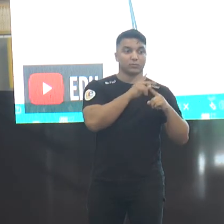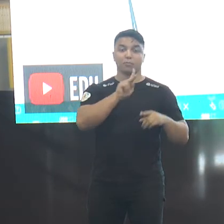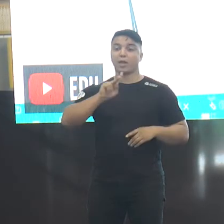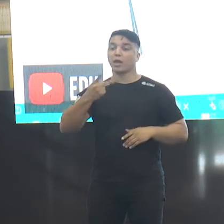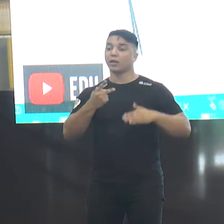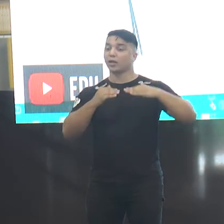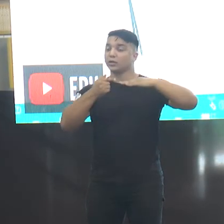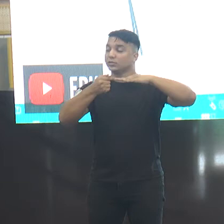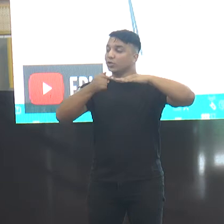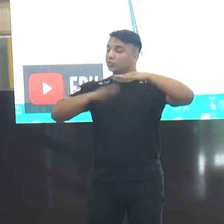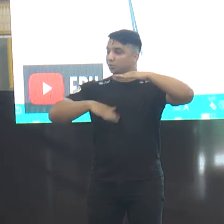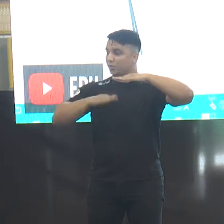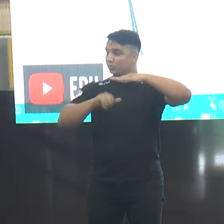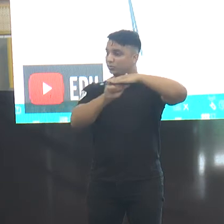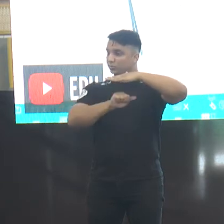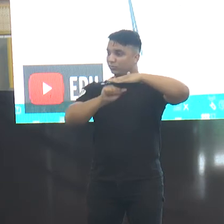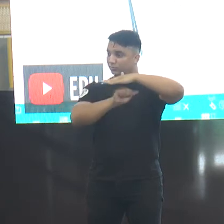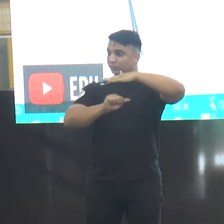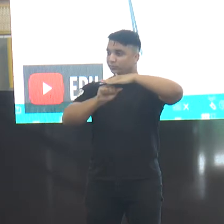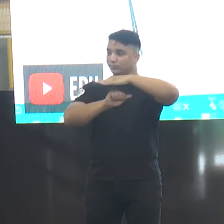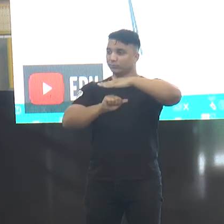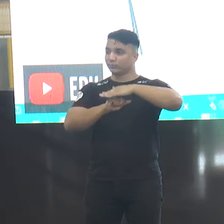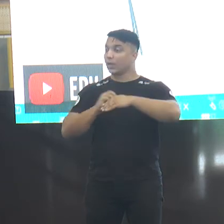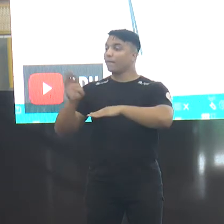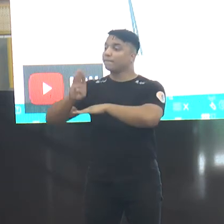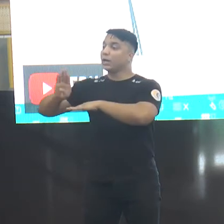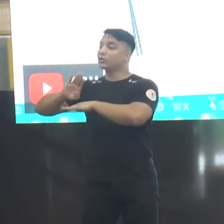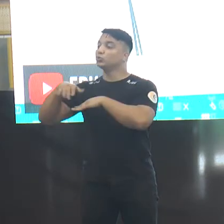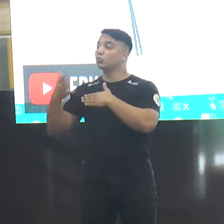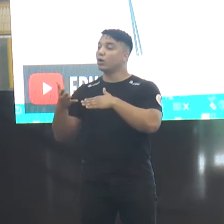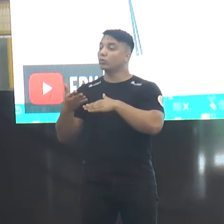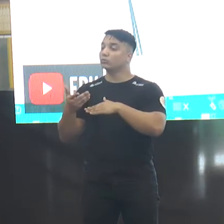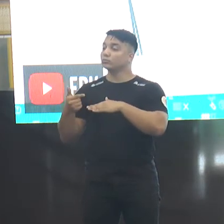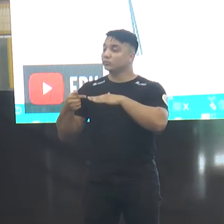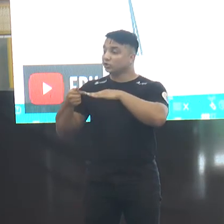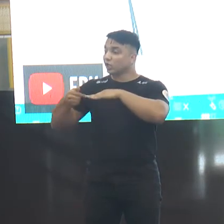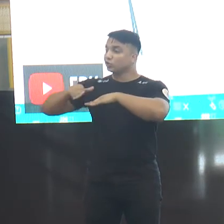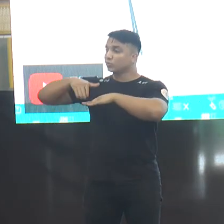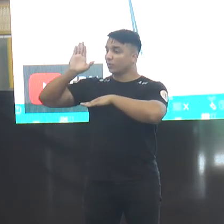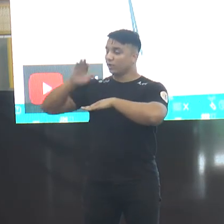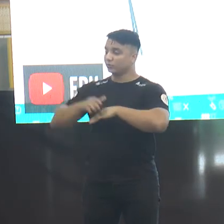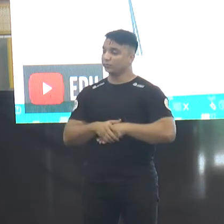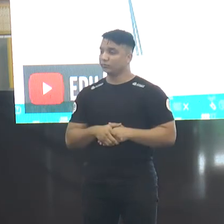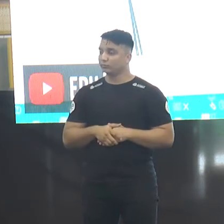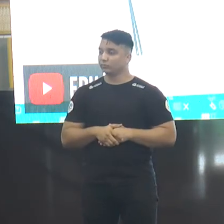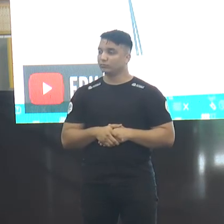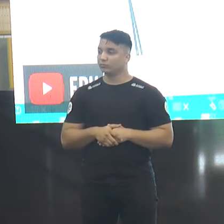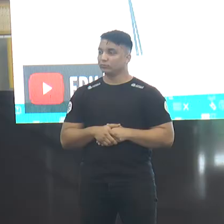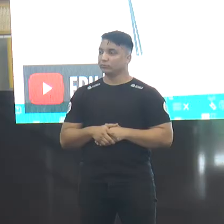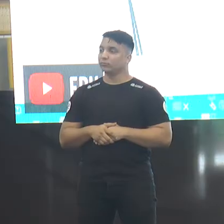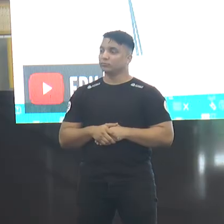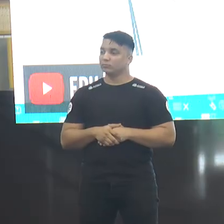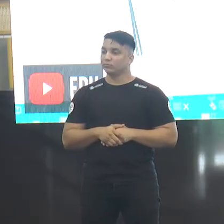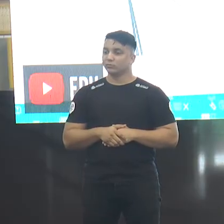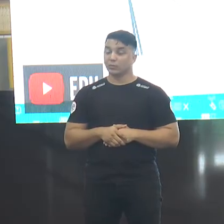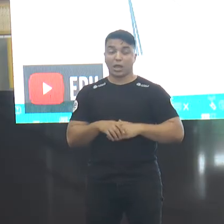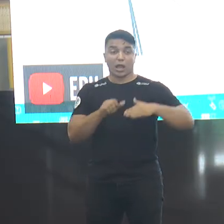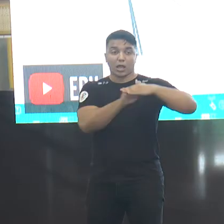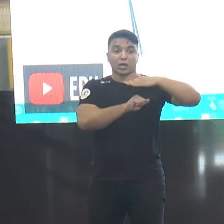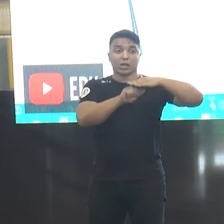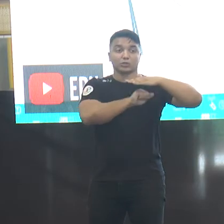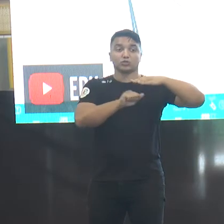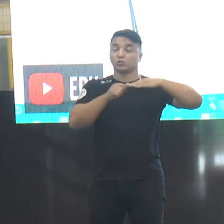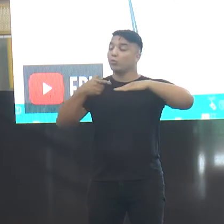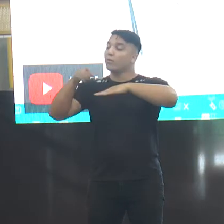pH mais ou menos de 7? A base tem um pH maior do que 7 ou menor do que 7? Ácido mais